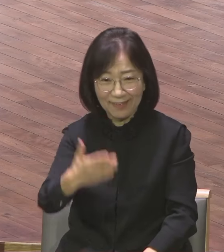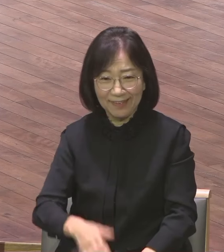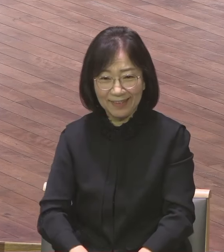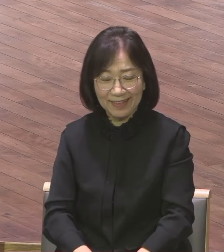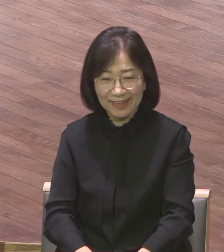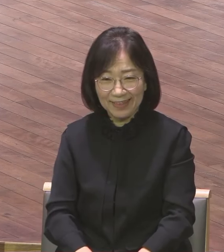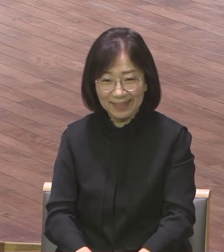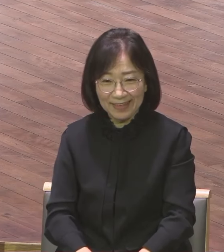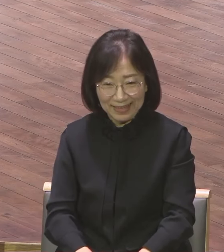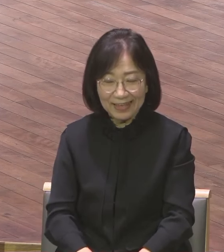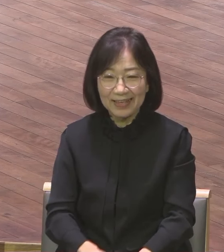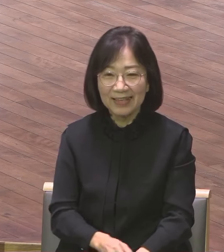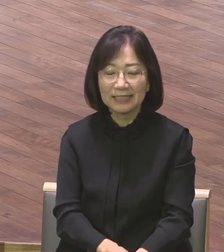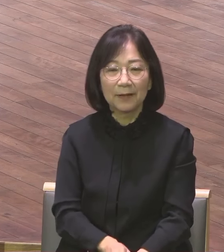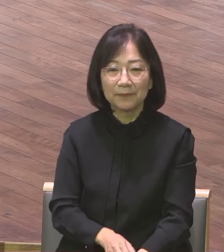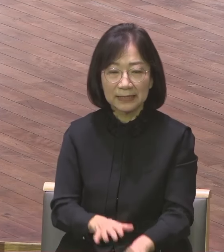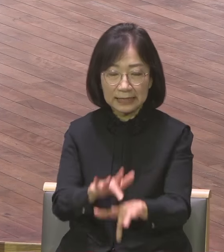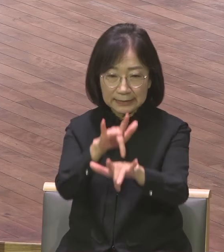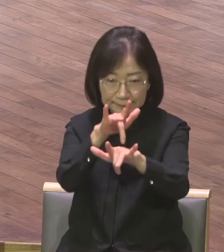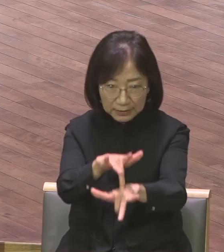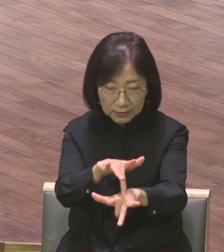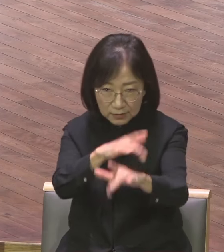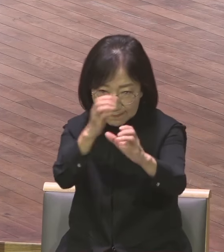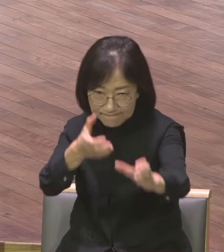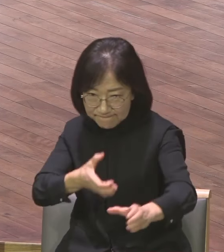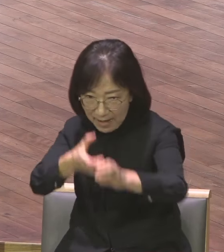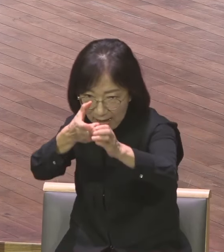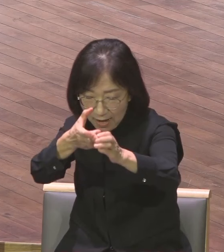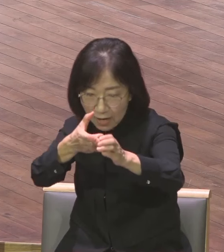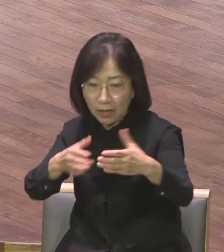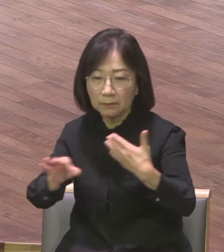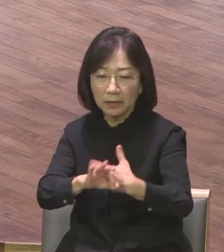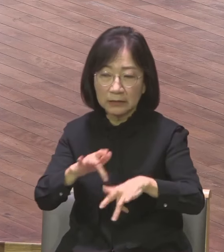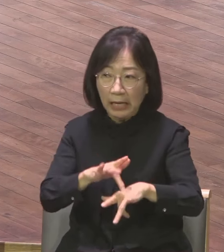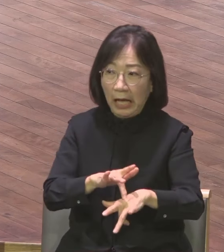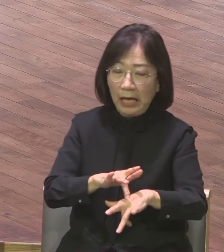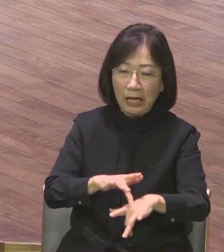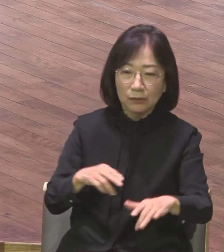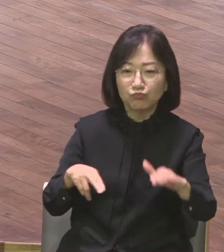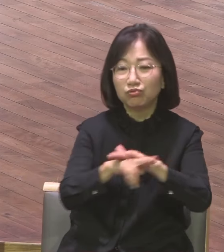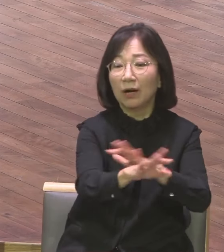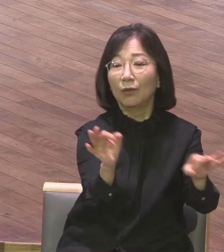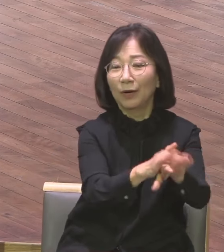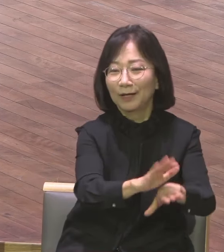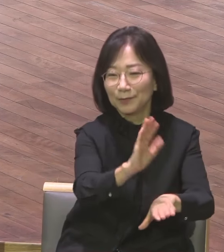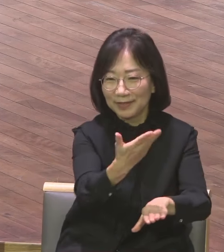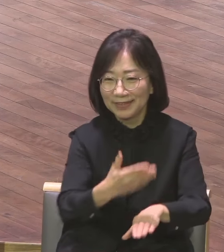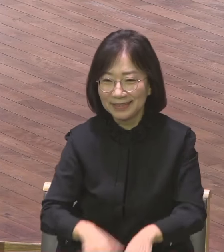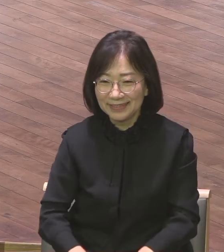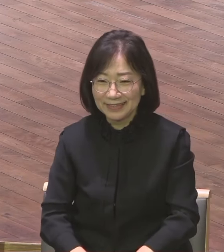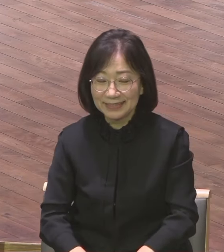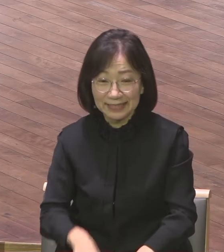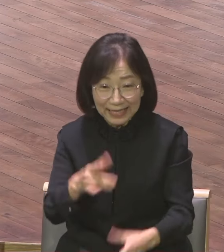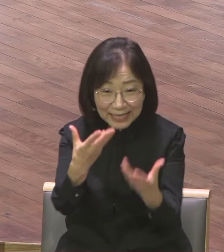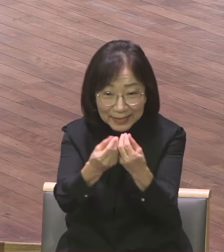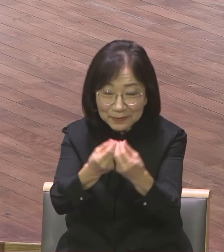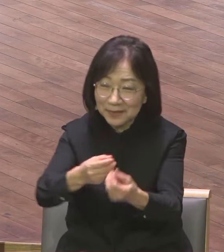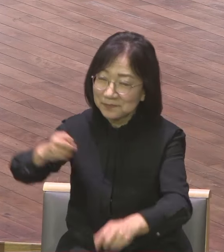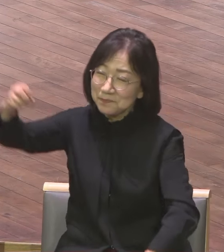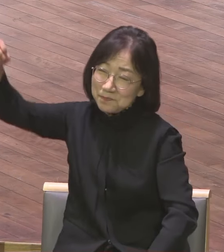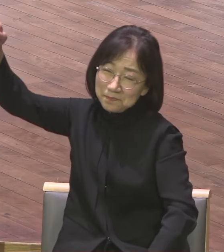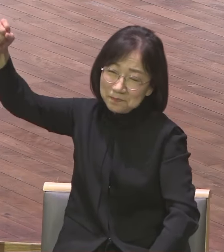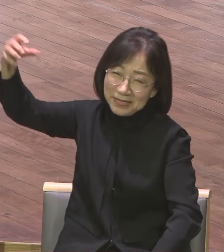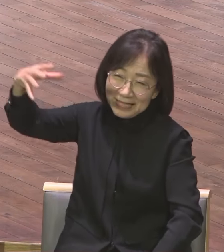대적하라 그럼 너희를 피하리라. 자 빛이 임하면 뭐요? 빛이 임하면 자연스럽게 어둠 물러가게 돼